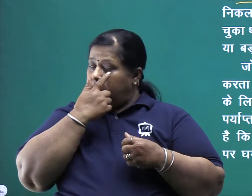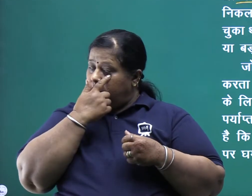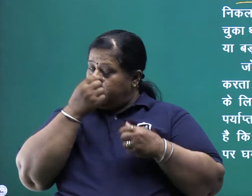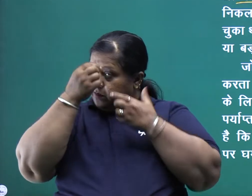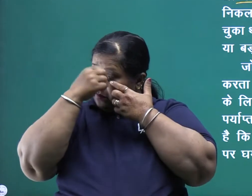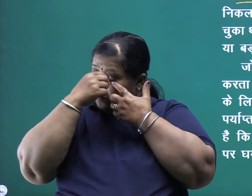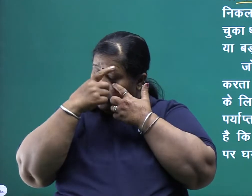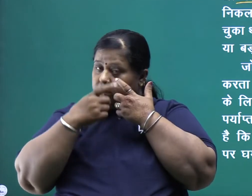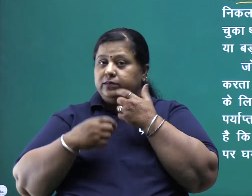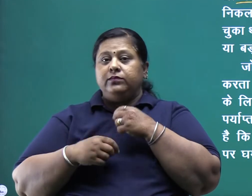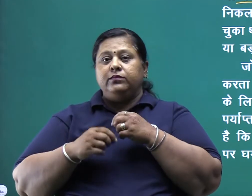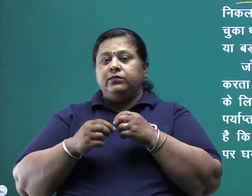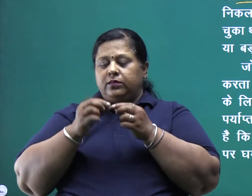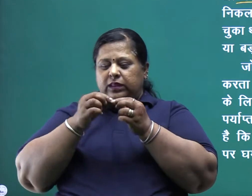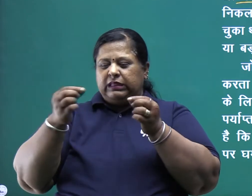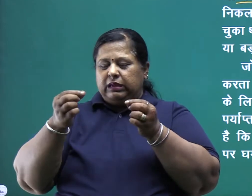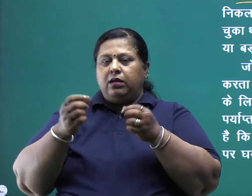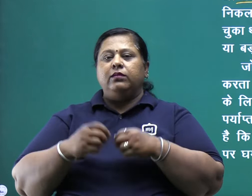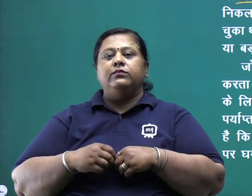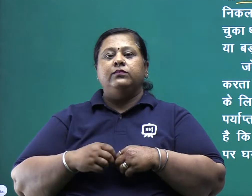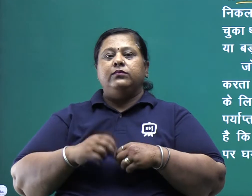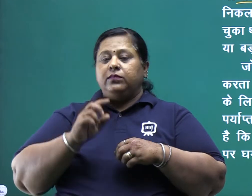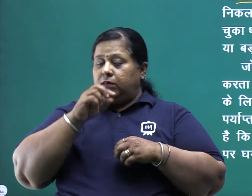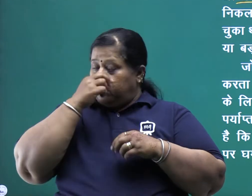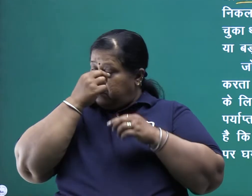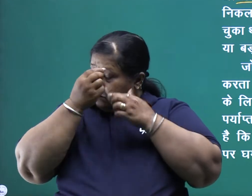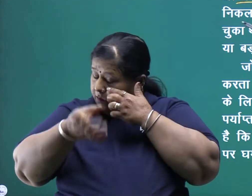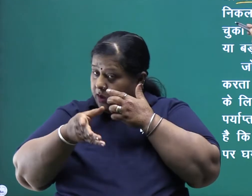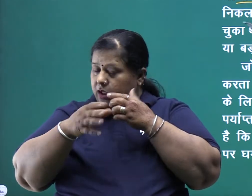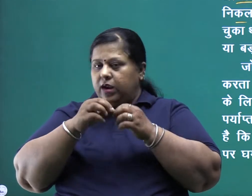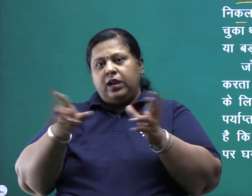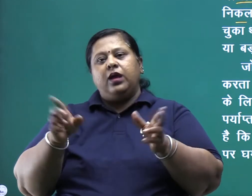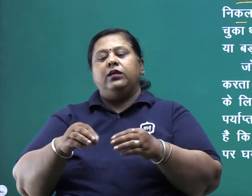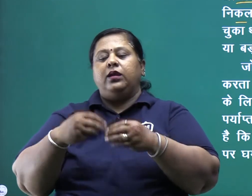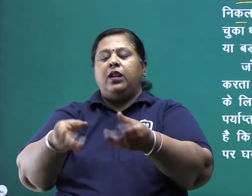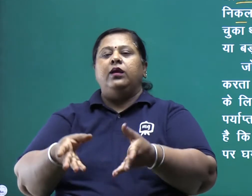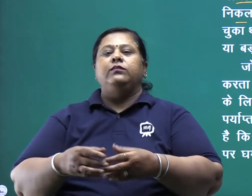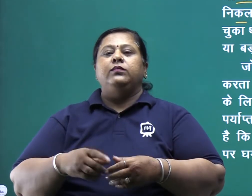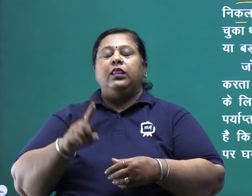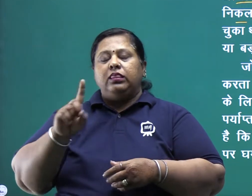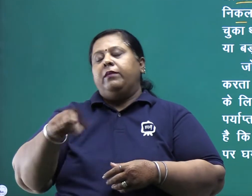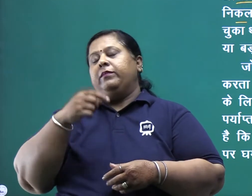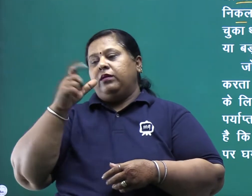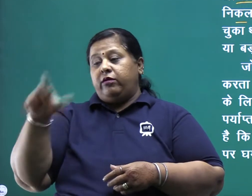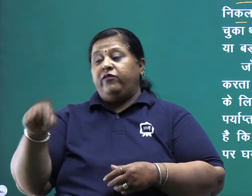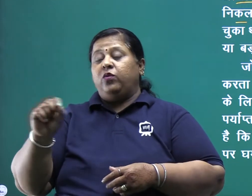आँख में पड़ा तिनका बाहर निकला, तब कवि